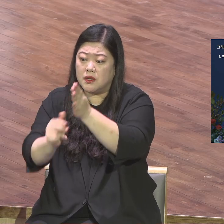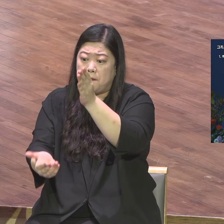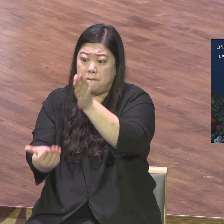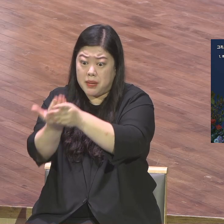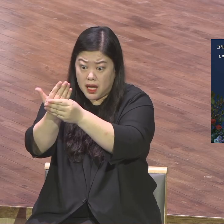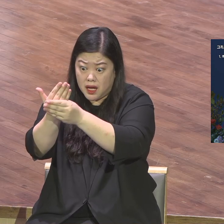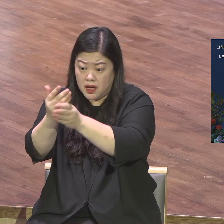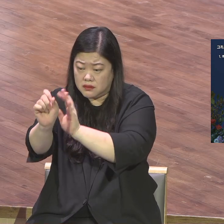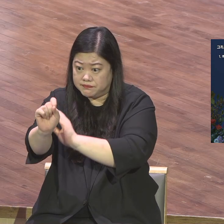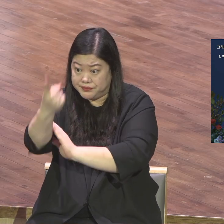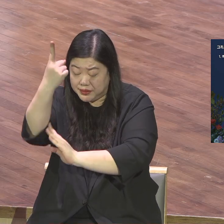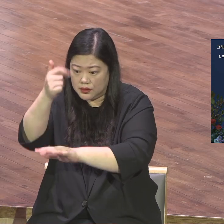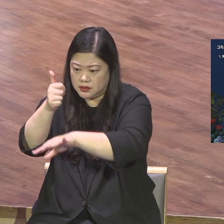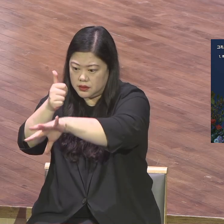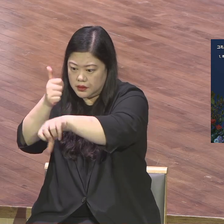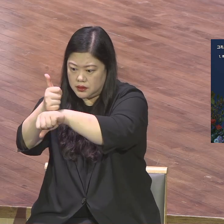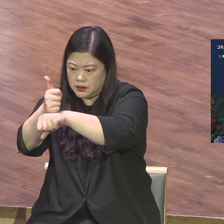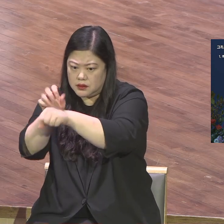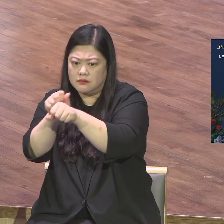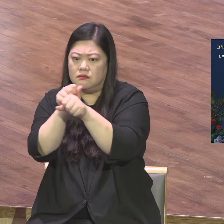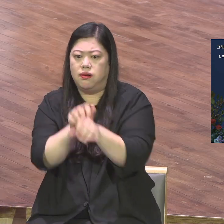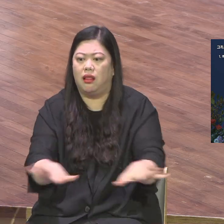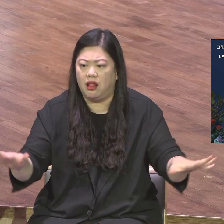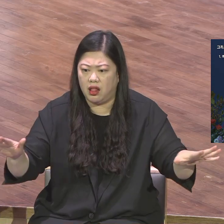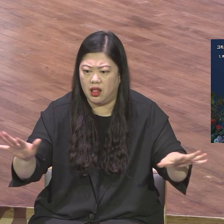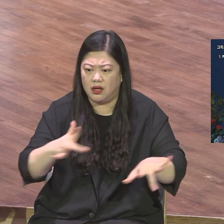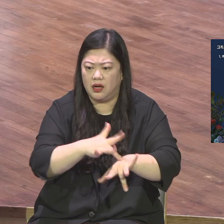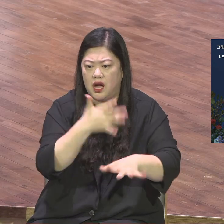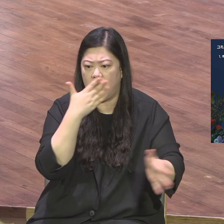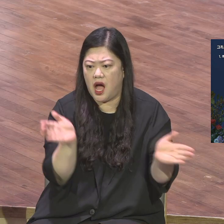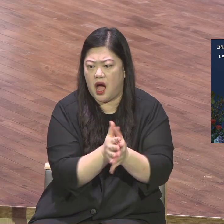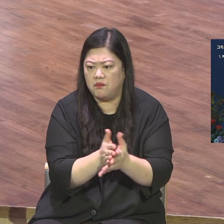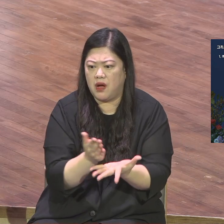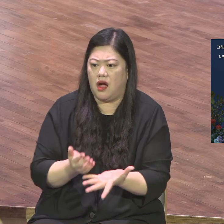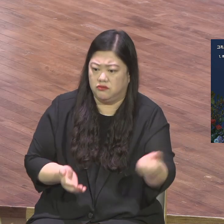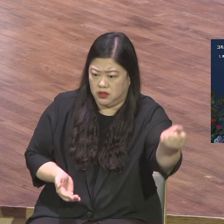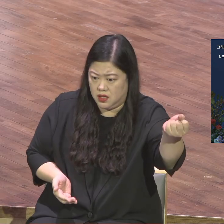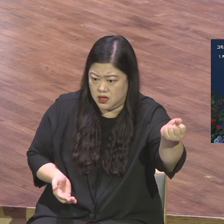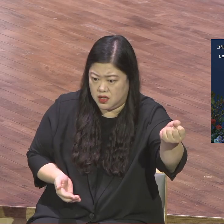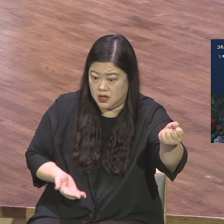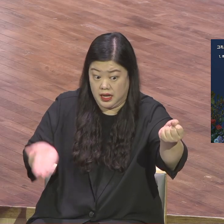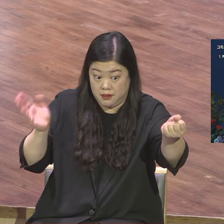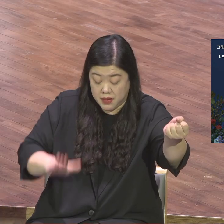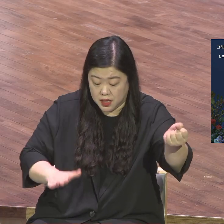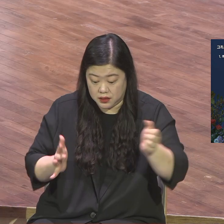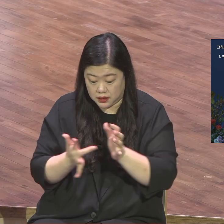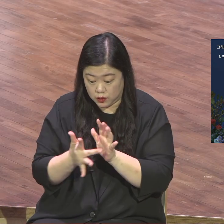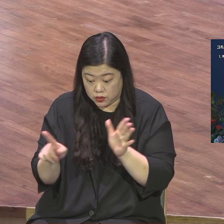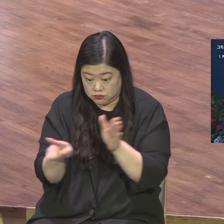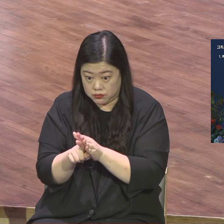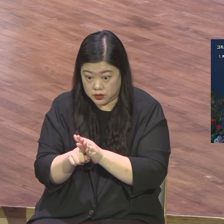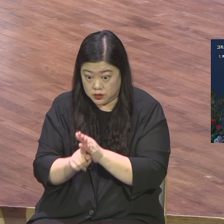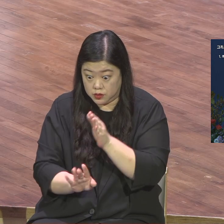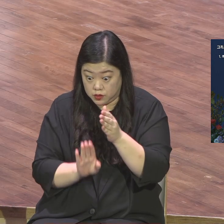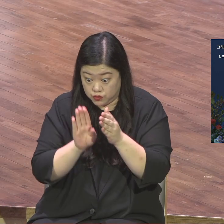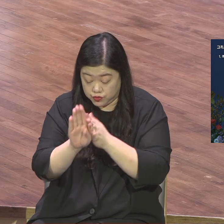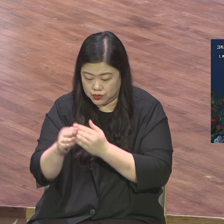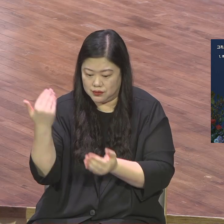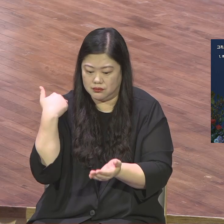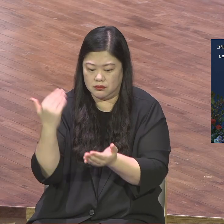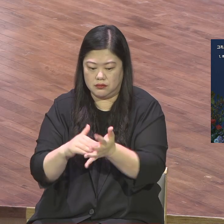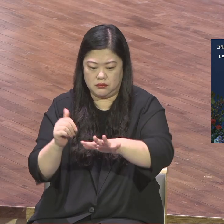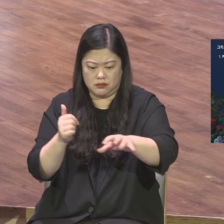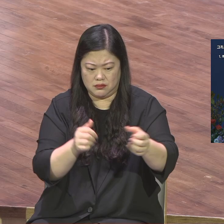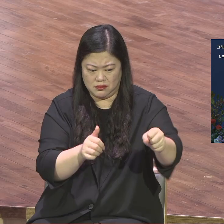그리스도를 통해서 원래 상태로 회복시켰다. 원래 상태를. 이것이 뭐예요? 비밀의